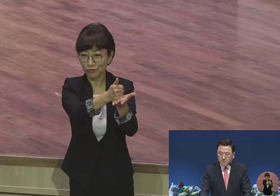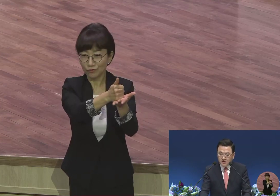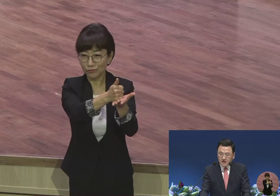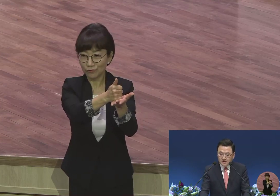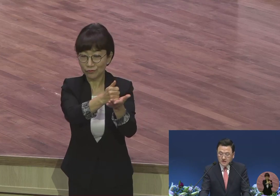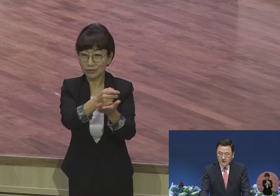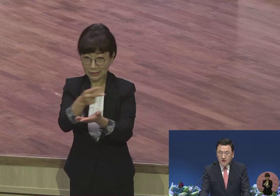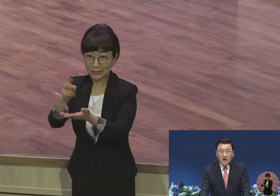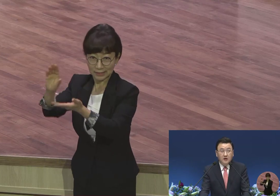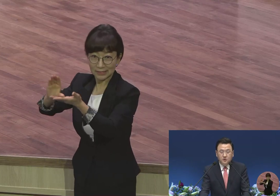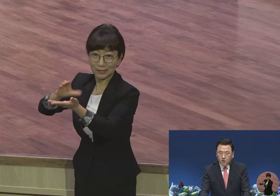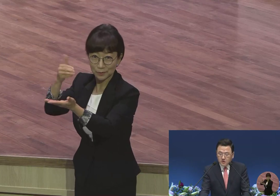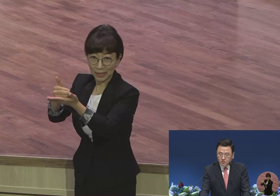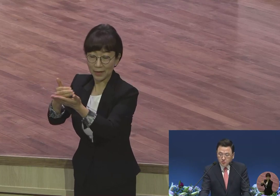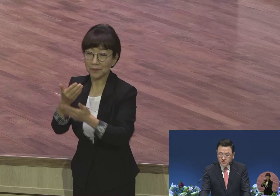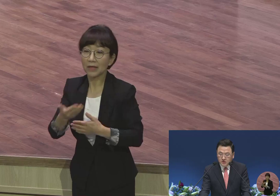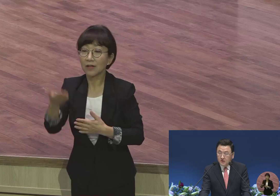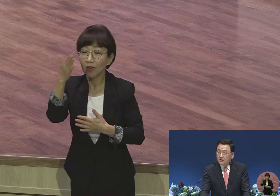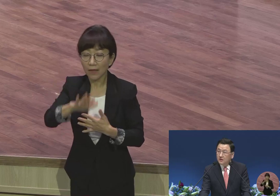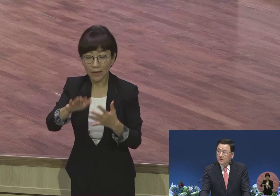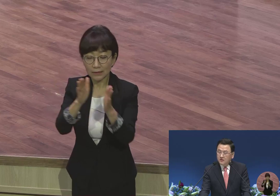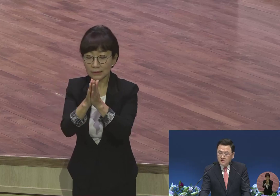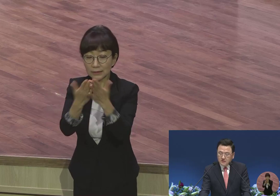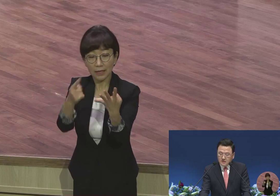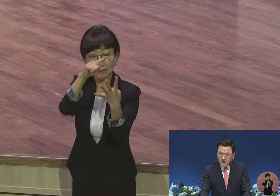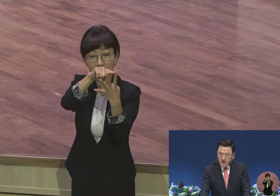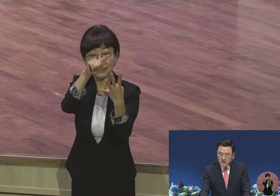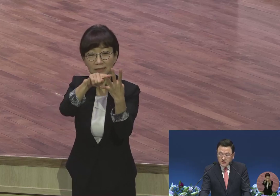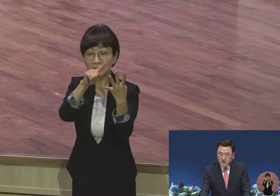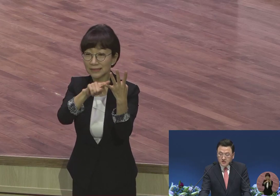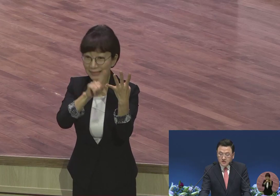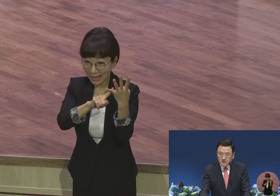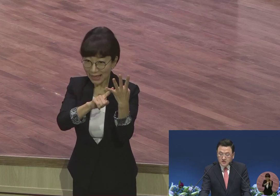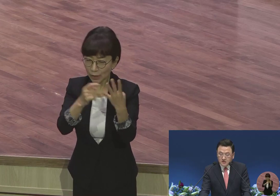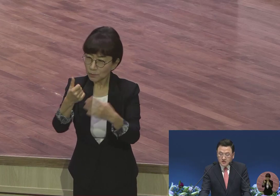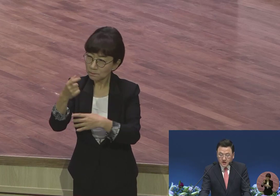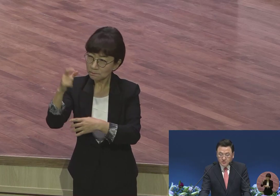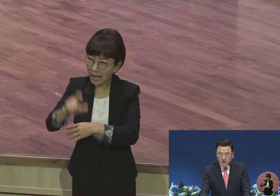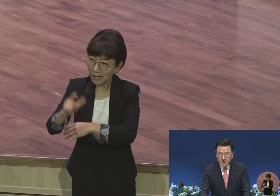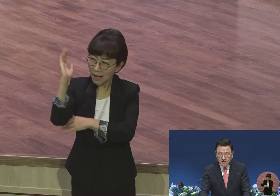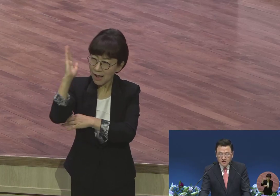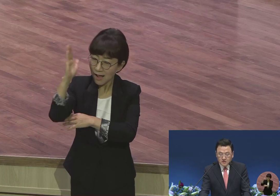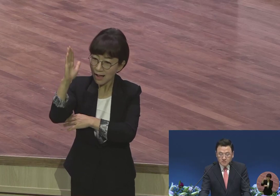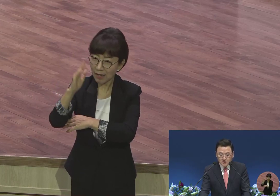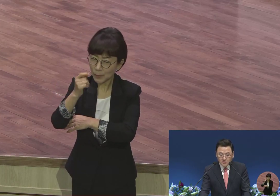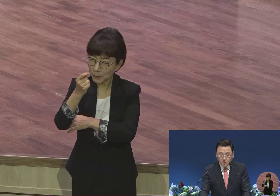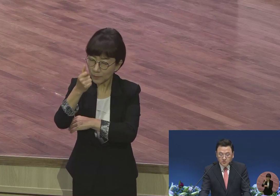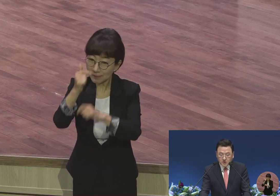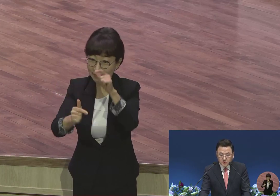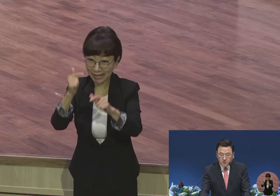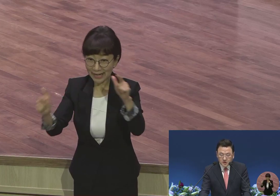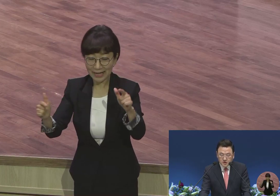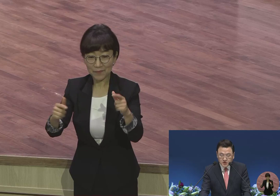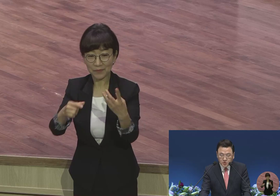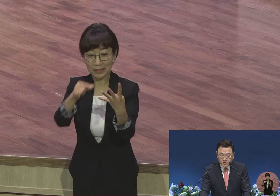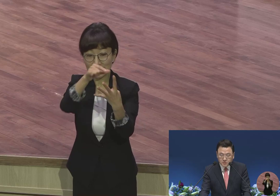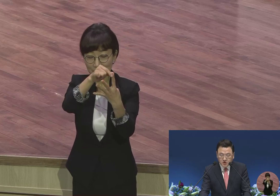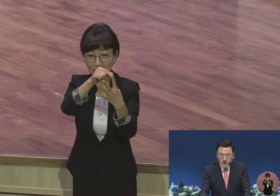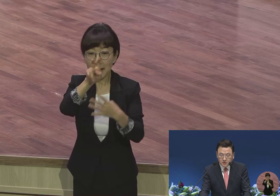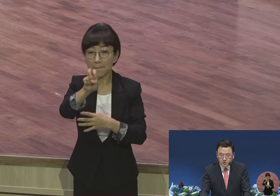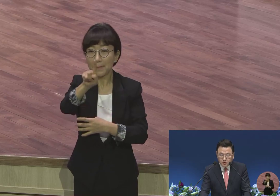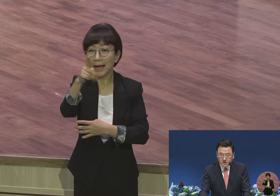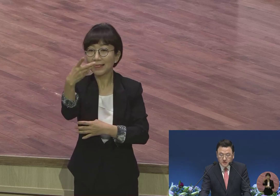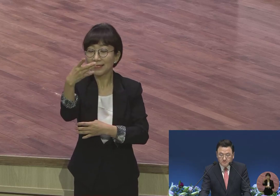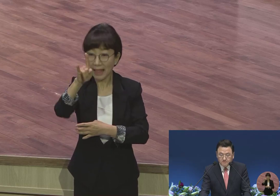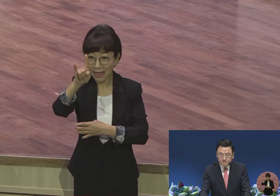각 성경마다 강조하는 부분이 약간씩은 다릅니다. 마태복음은 예수가